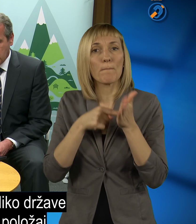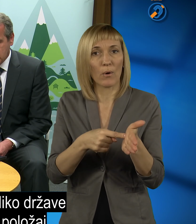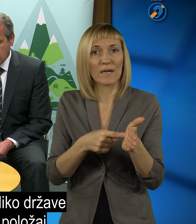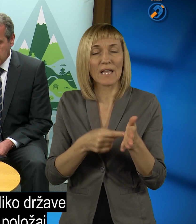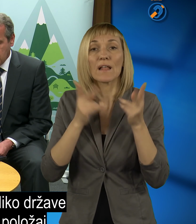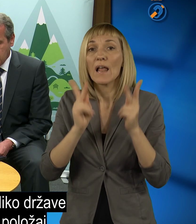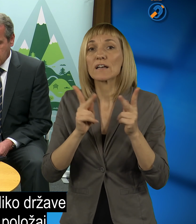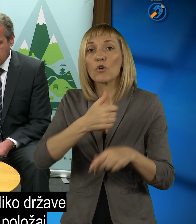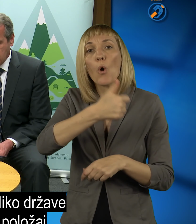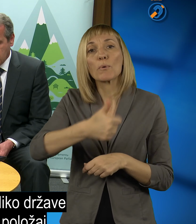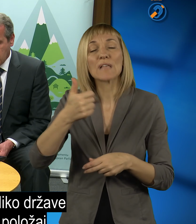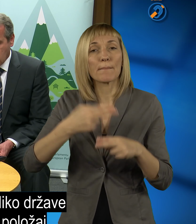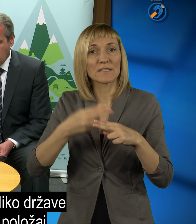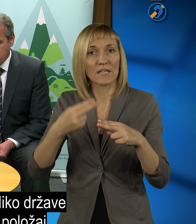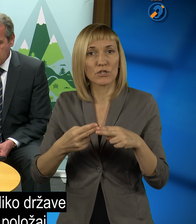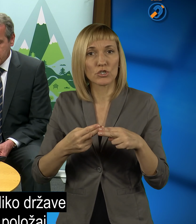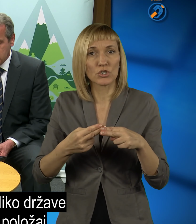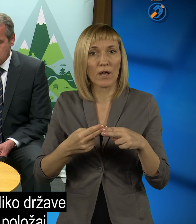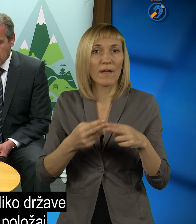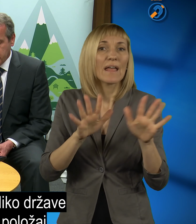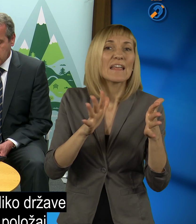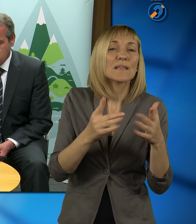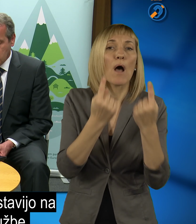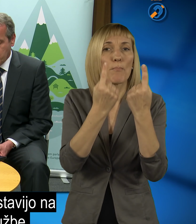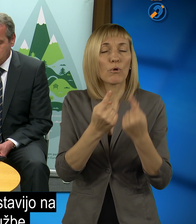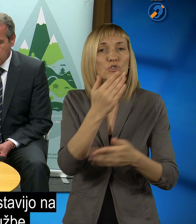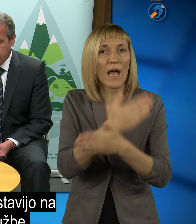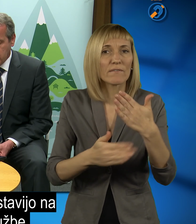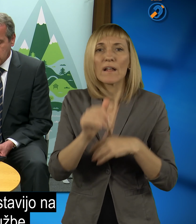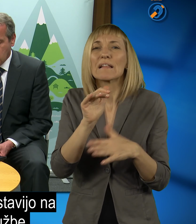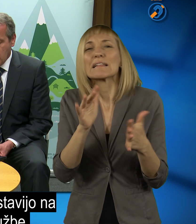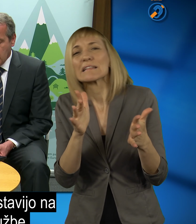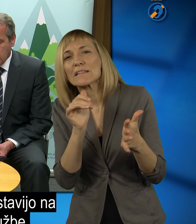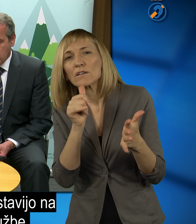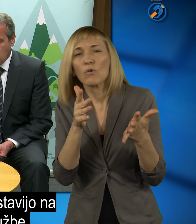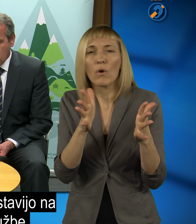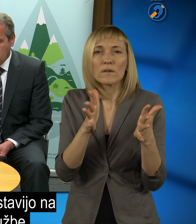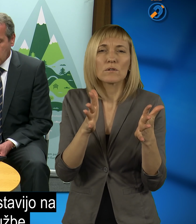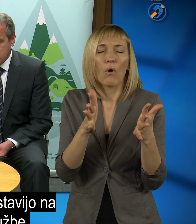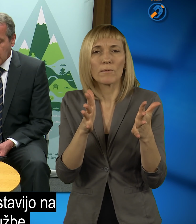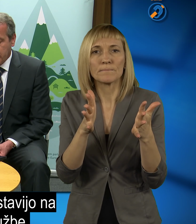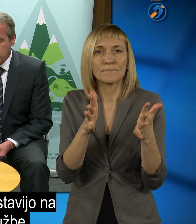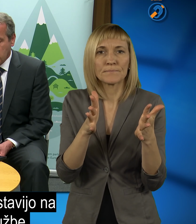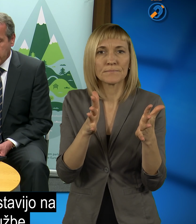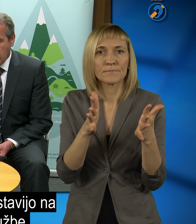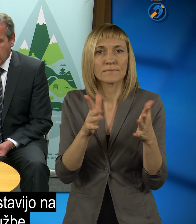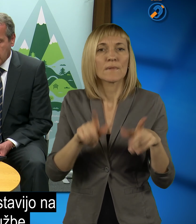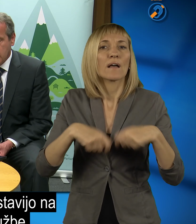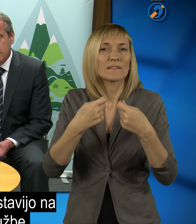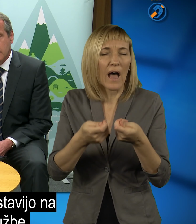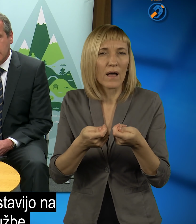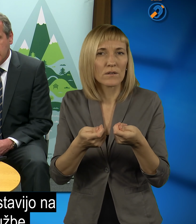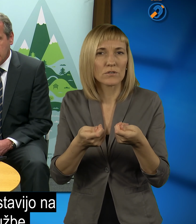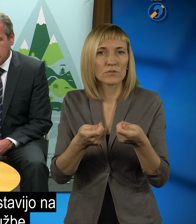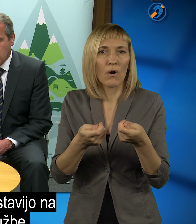indikator in pokazatelj, kako posamezne države razumejo položaj invalidov in koliko stavijo na